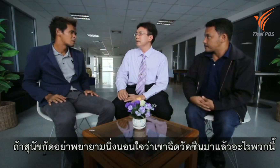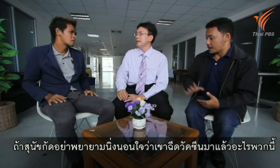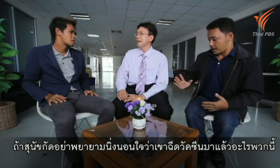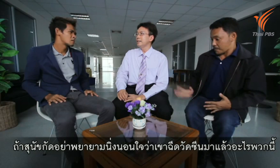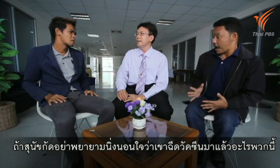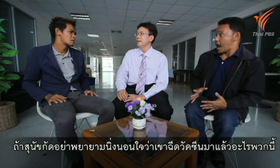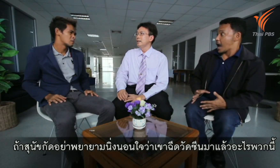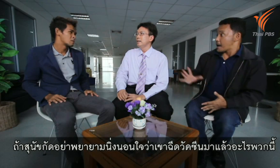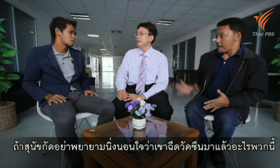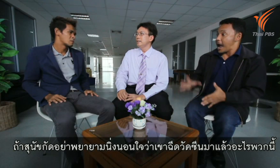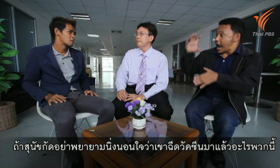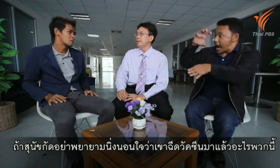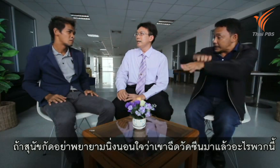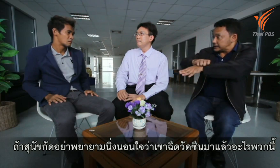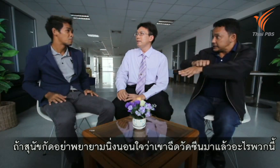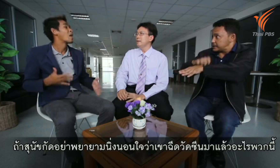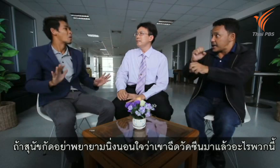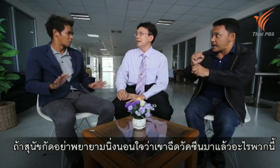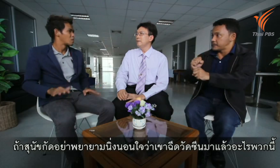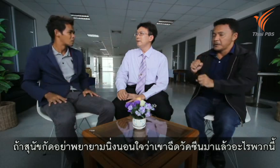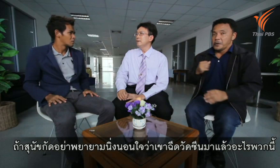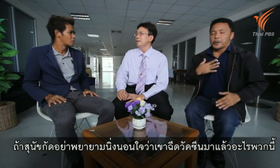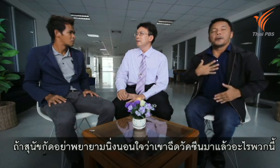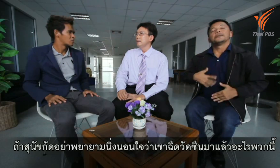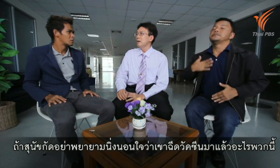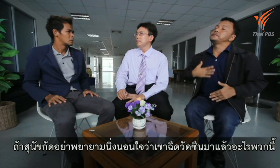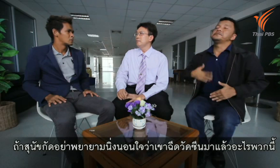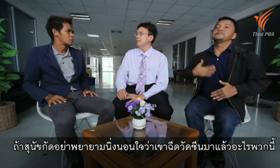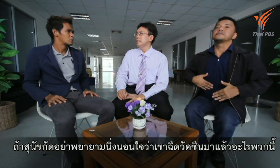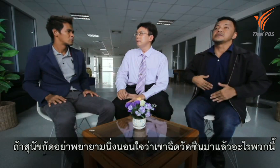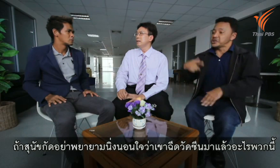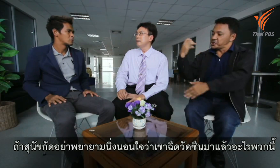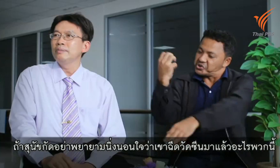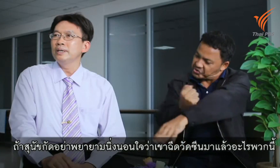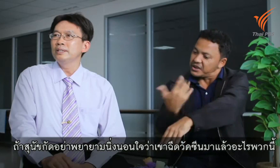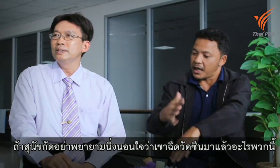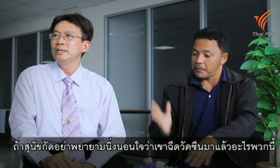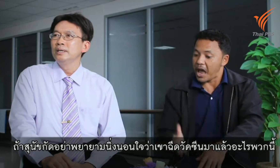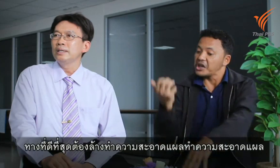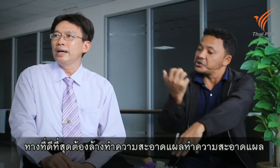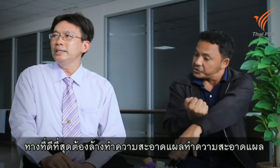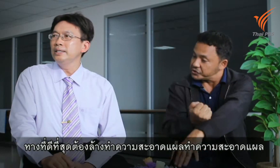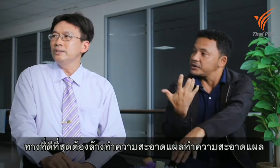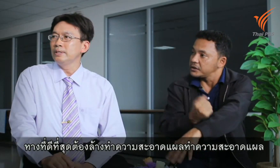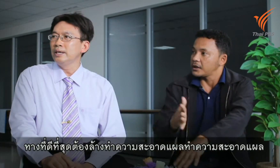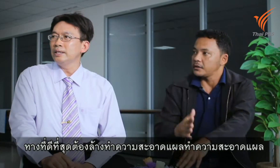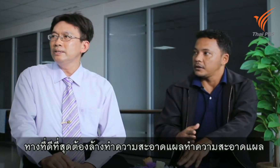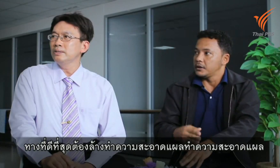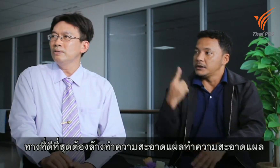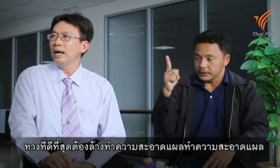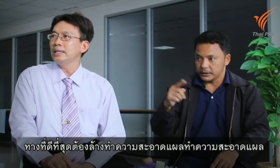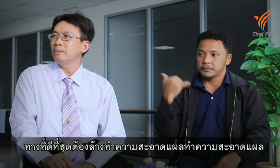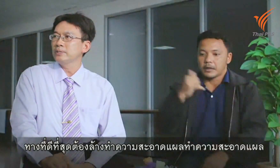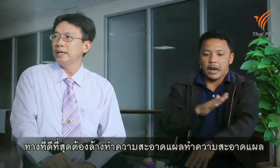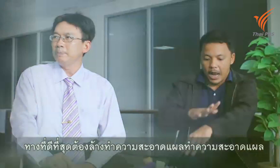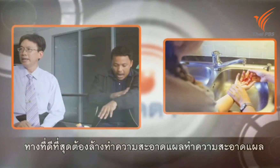ถ้าสุนัขกัดเนี่ยอย่าพยายามนิ่งนอนใจว่าเขาฉีดวัคซีนมาแล้วอะไรพวกนี้คือทางที่ดีที่สุดนะฮะก็คือ